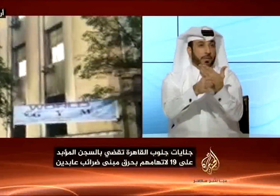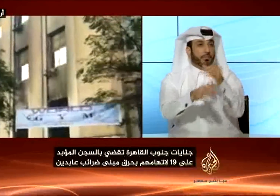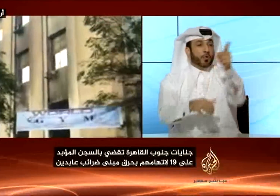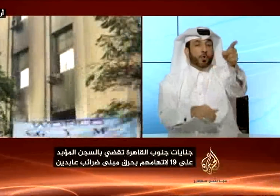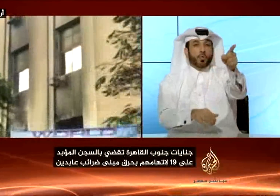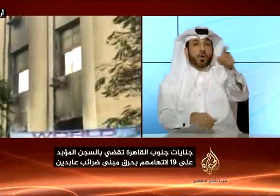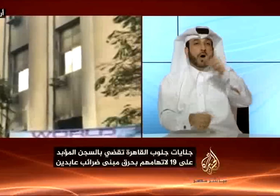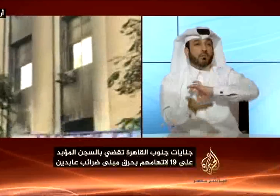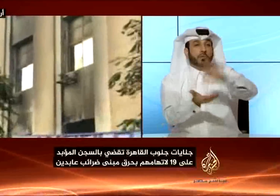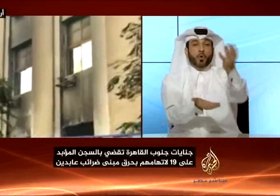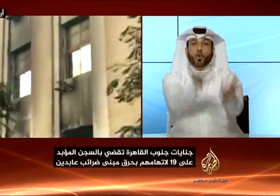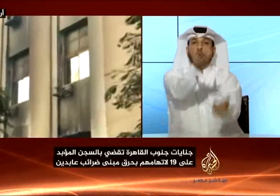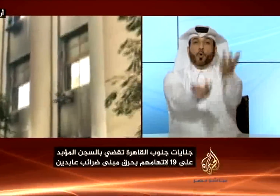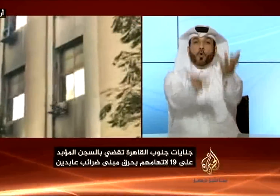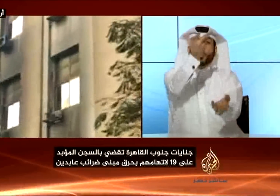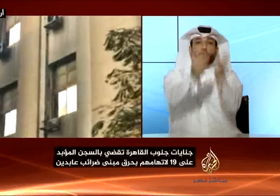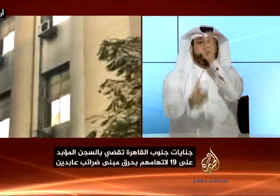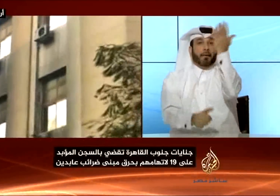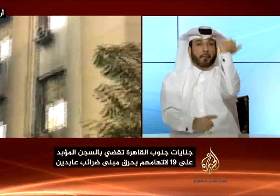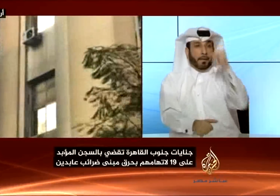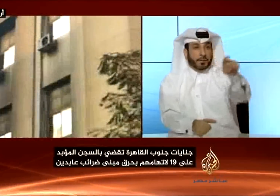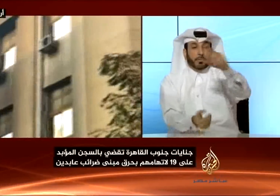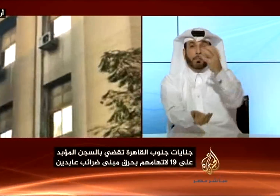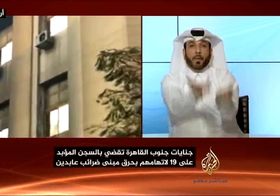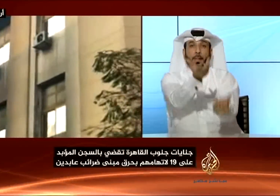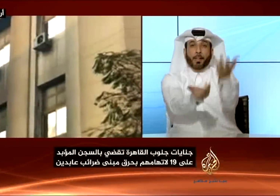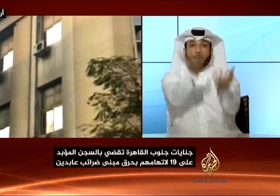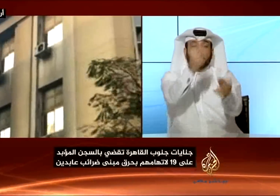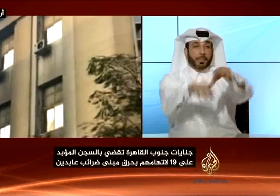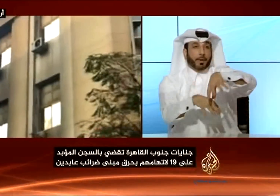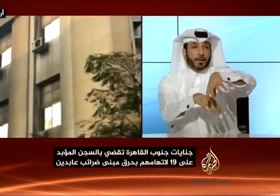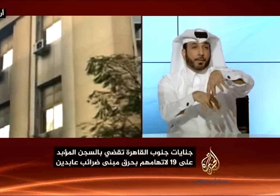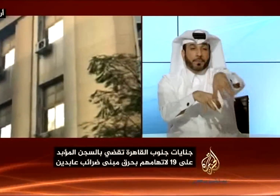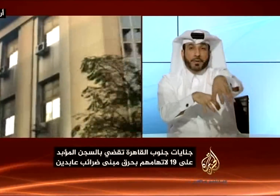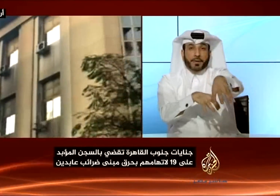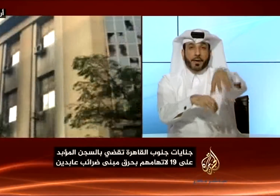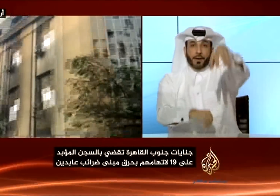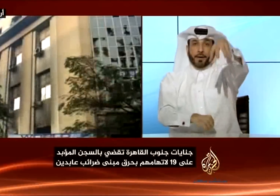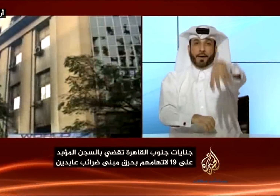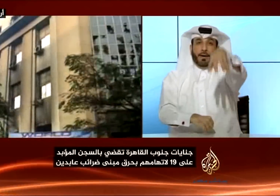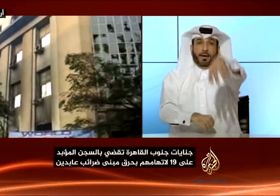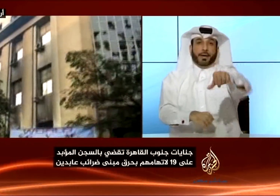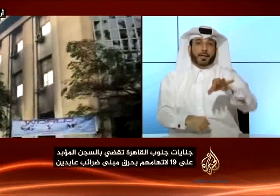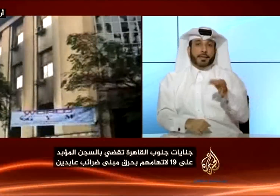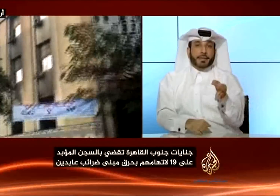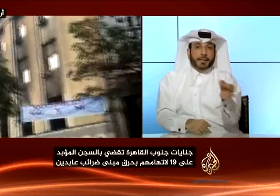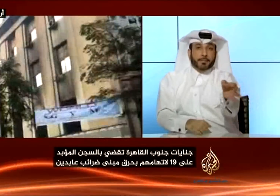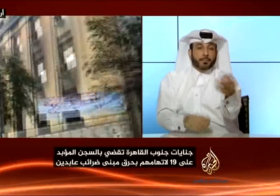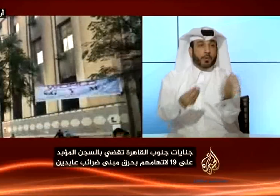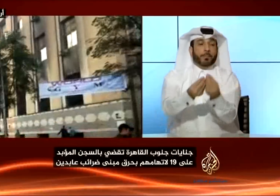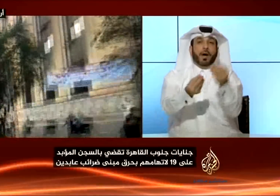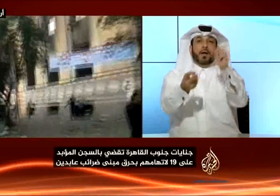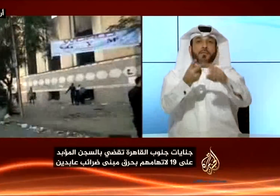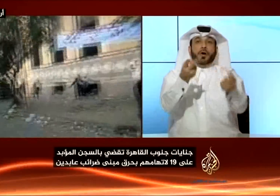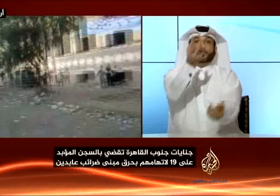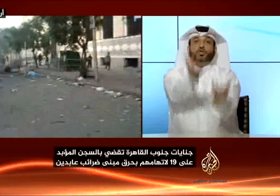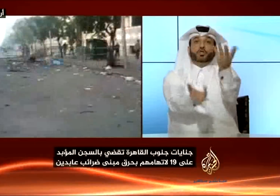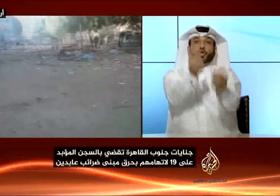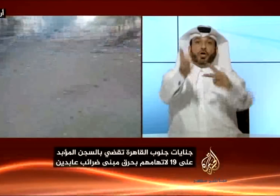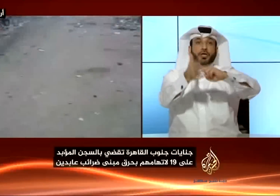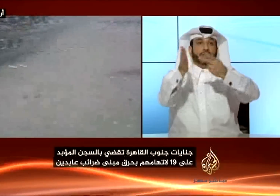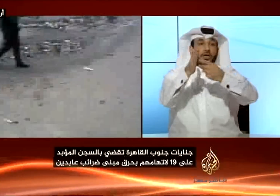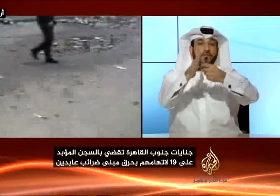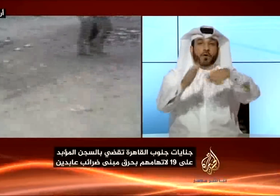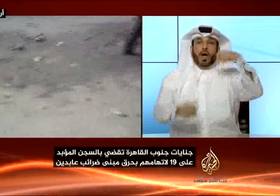قضيه حرق مبنى الضرائب العقاريه بم منطقه عبدين ووقعت عمليه الحرق اثناء